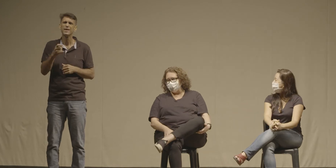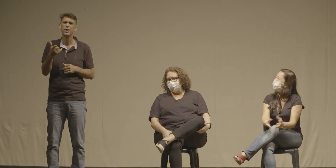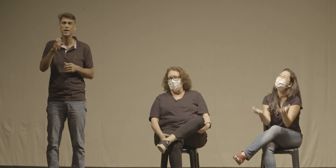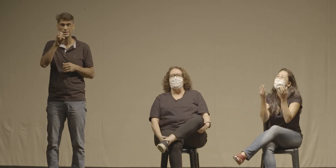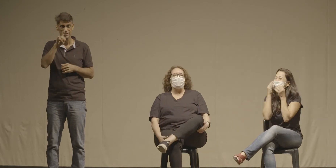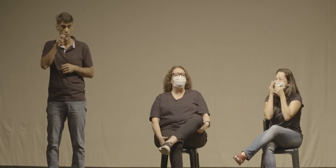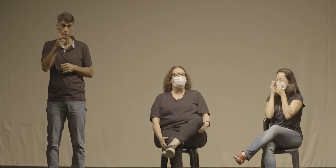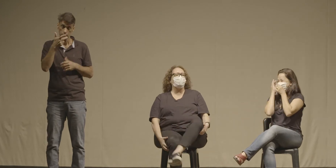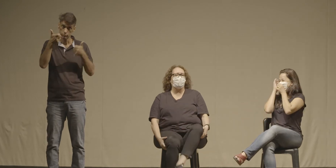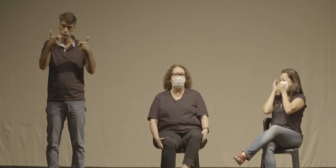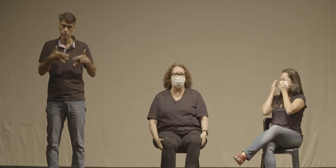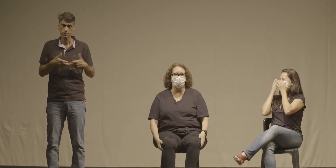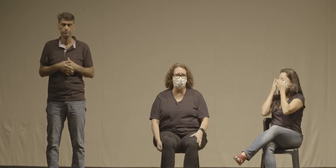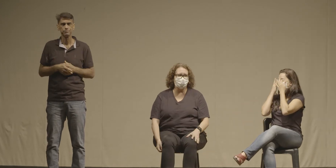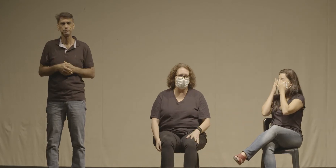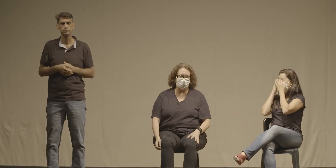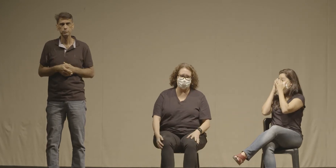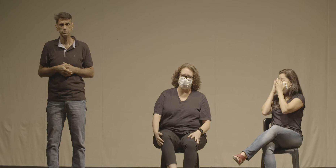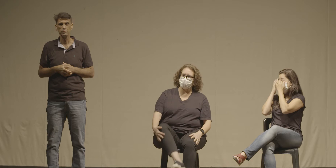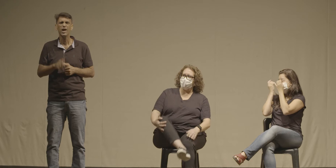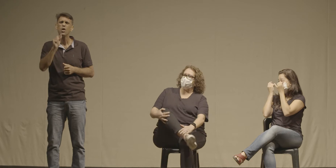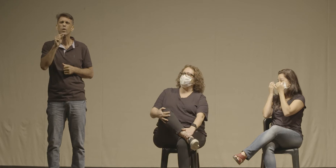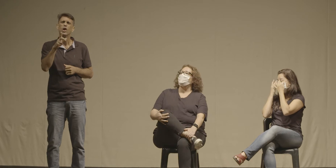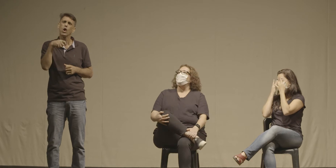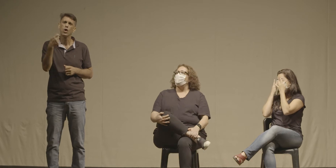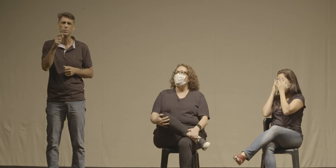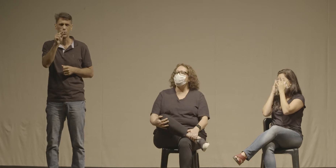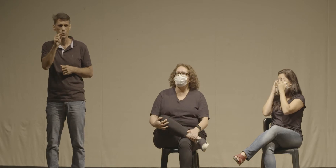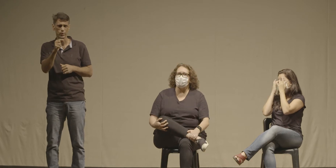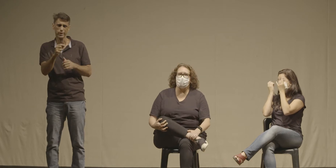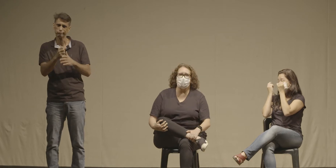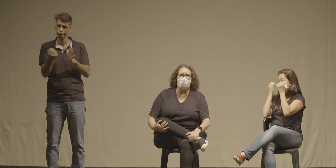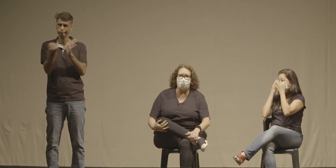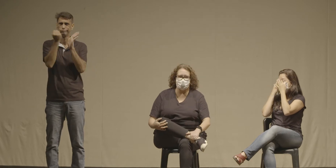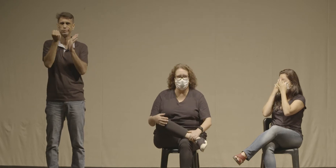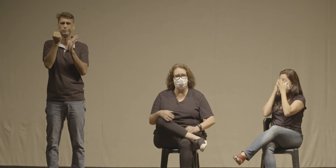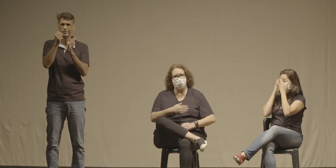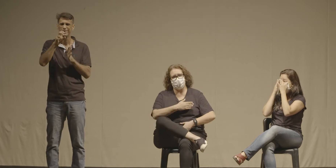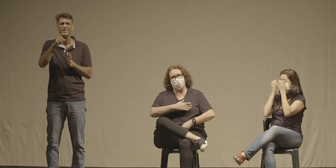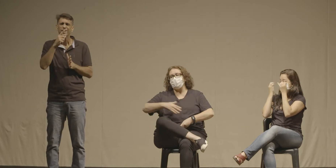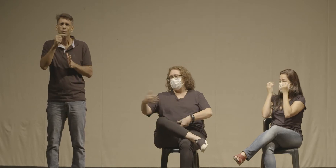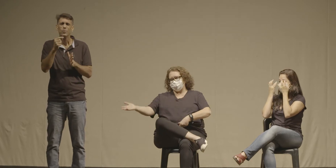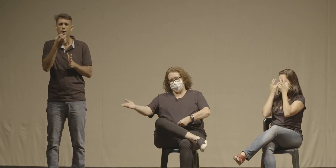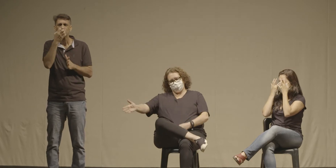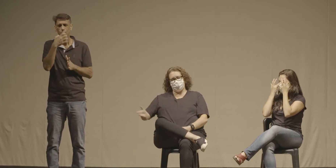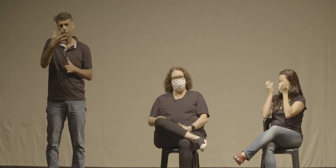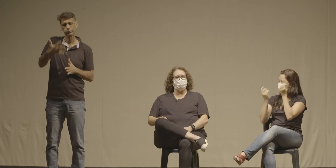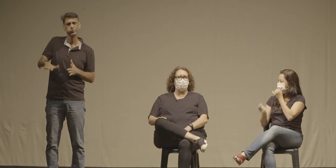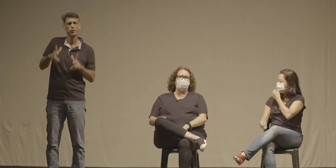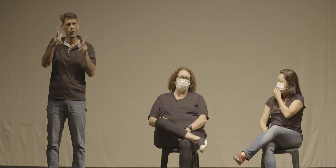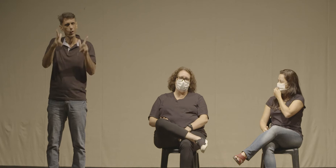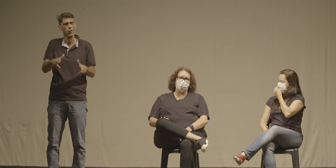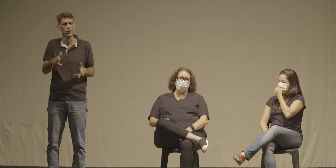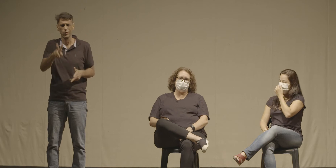falar. É a síndrome do vira-lata que chama isso. Eu acho assim que, completando a sua resposta e